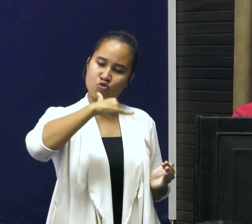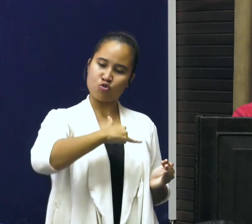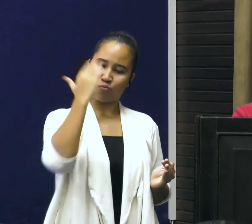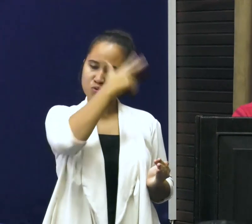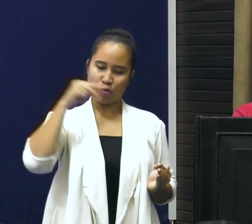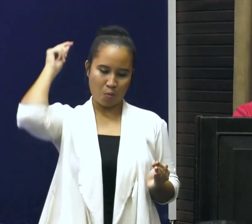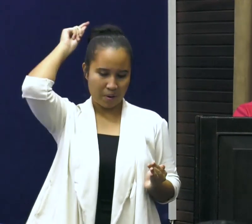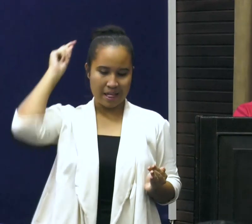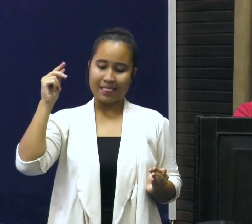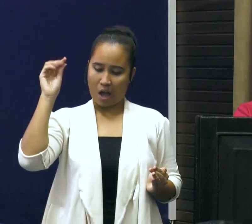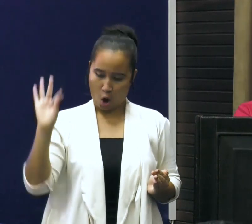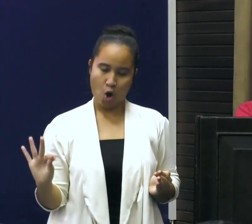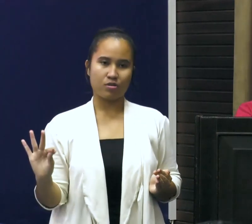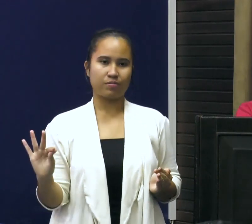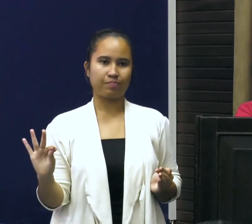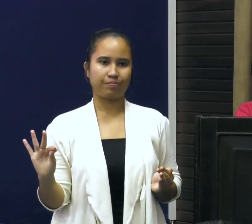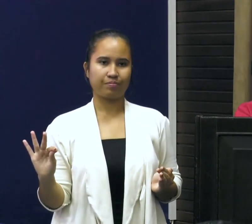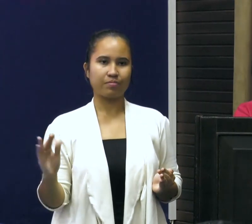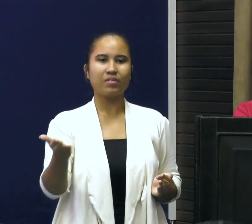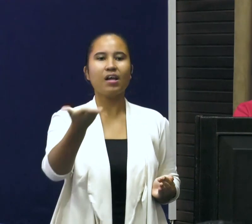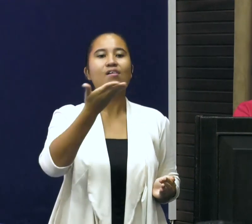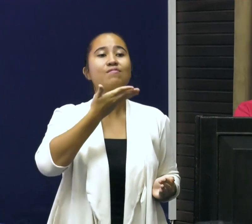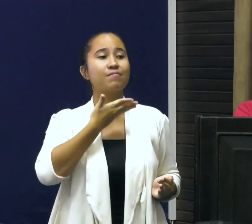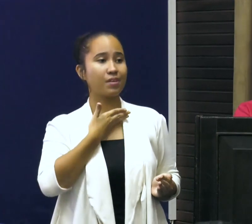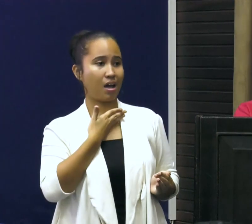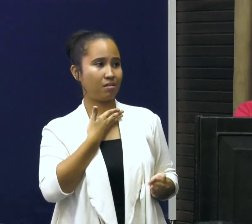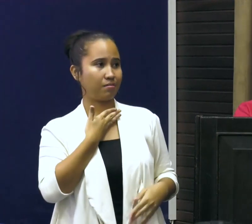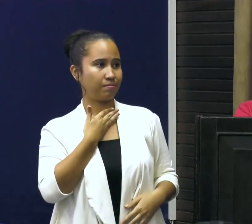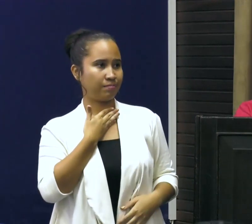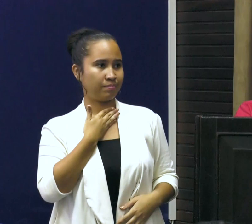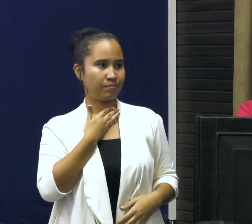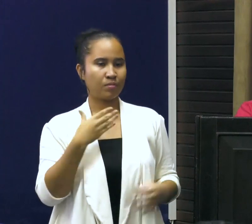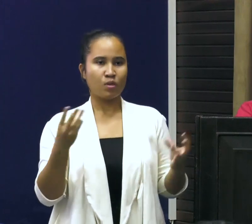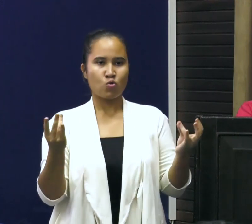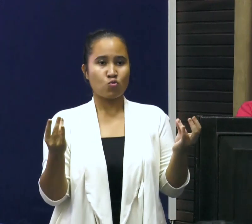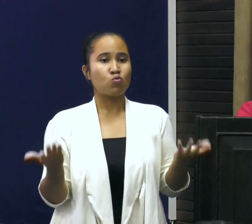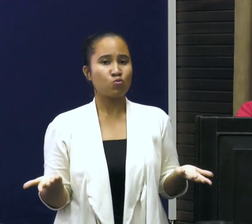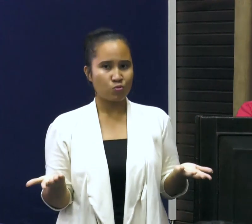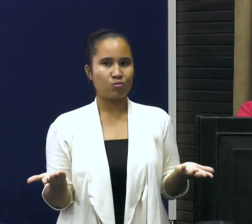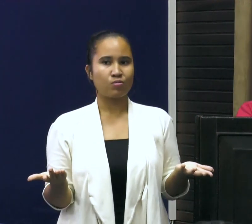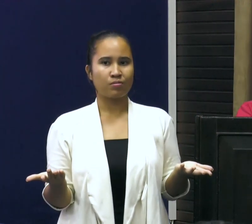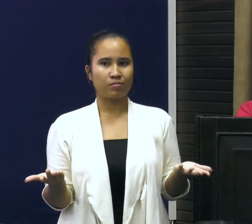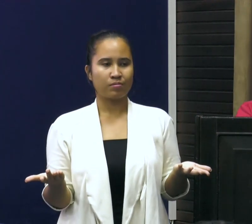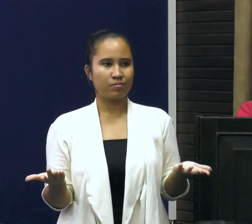naar huis. Er is een vraag gesteld. Hoe staat het met de mensen